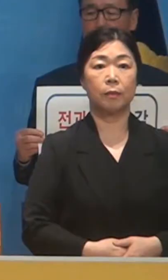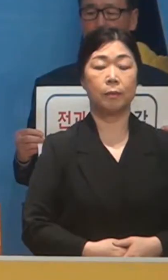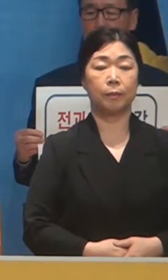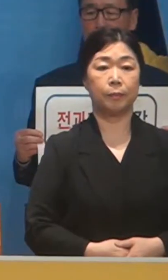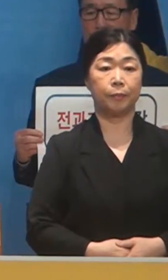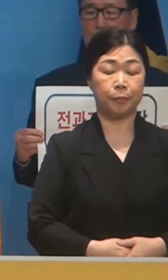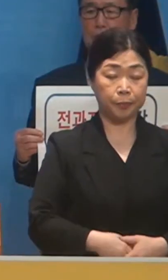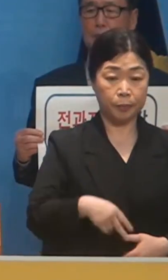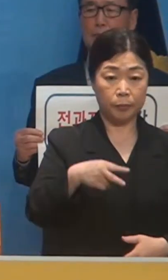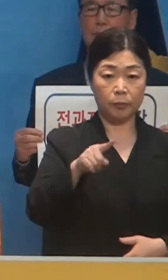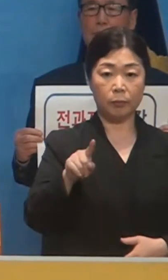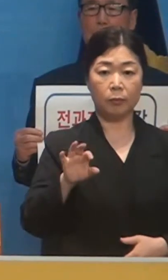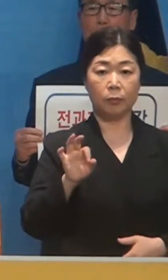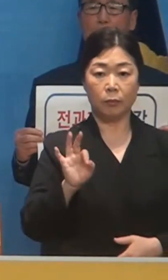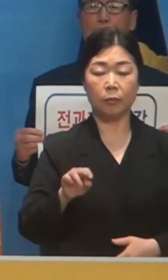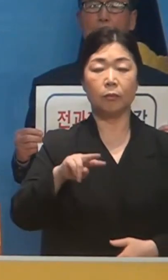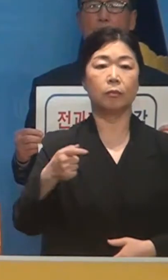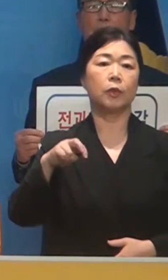성만순입니다.